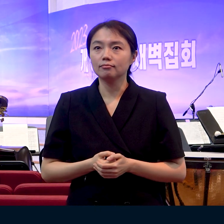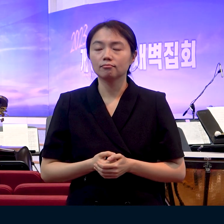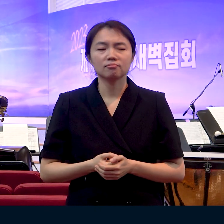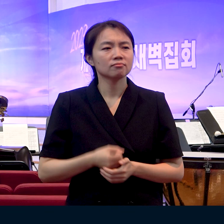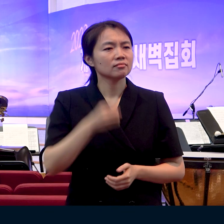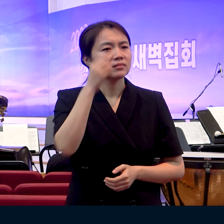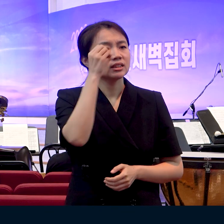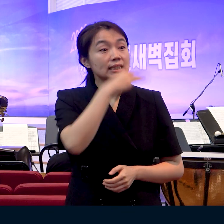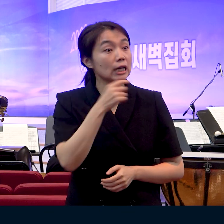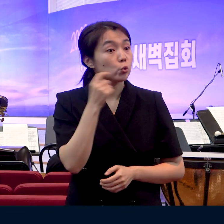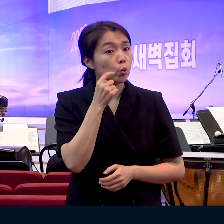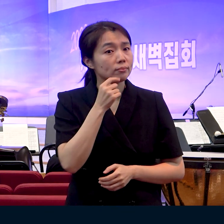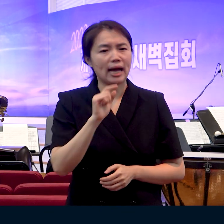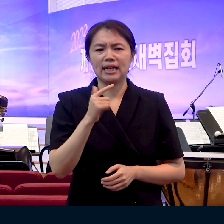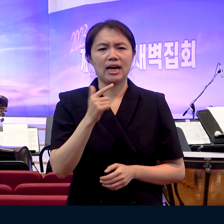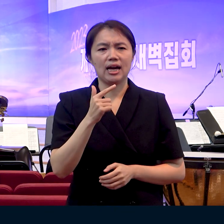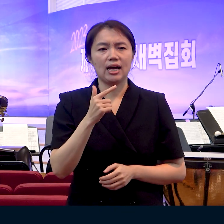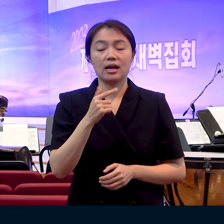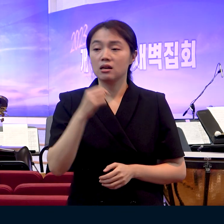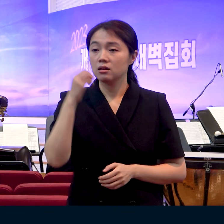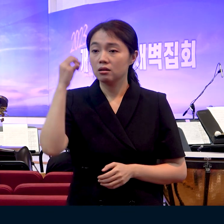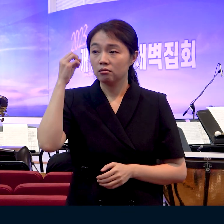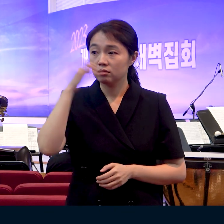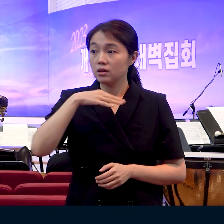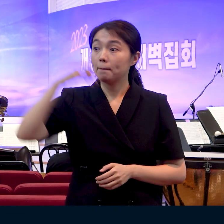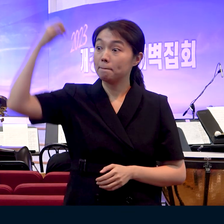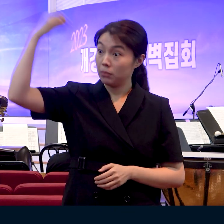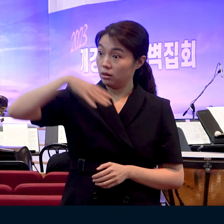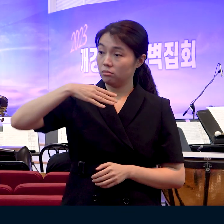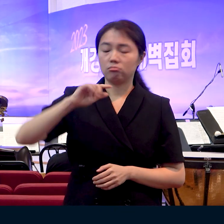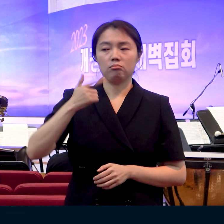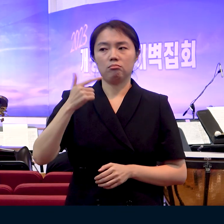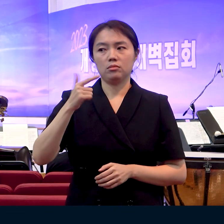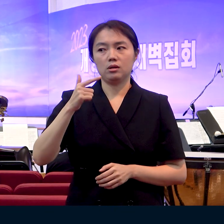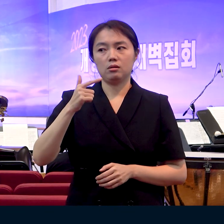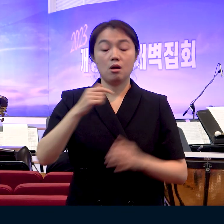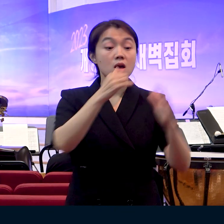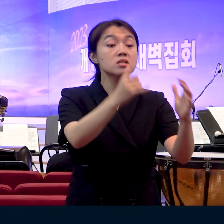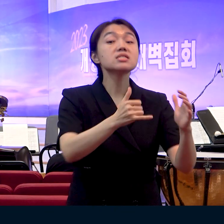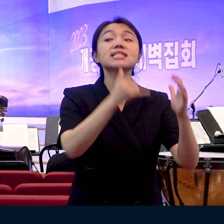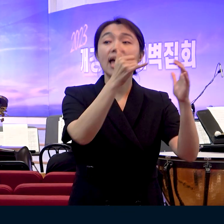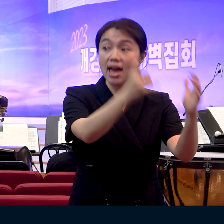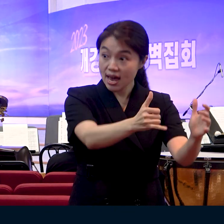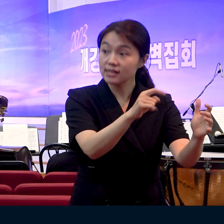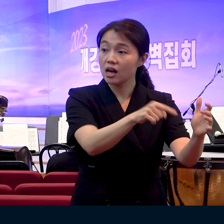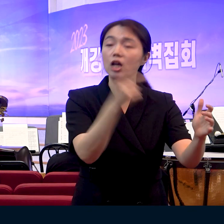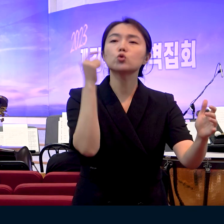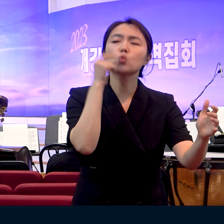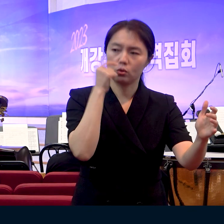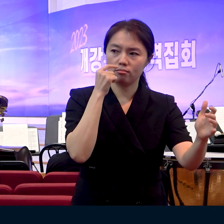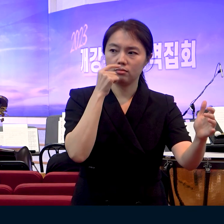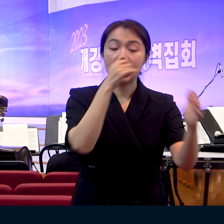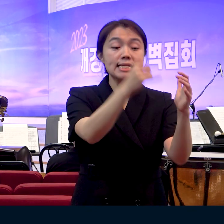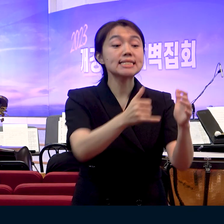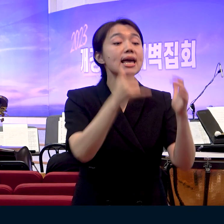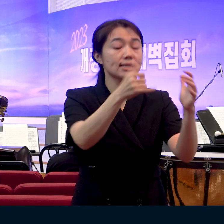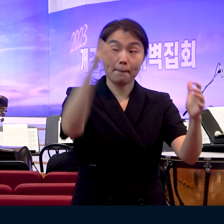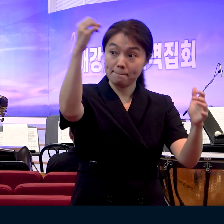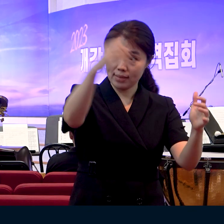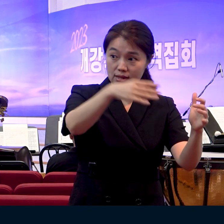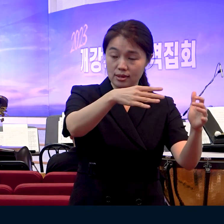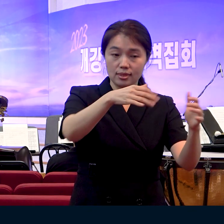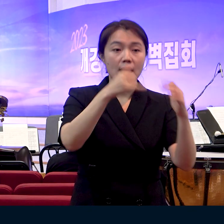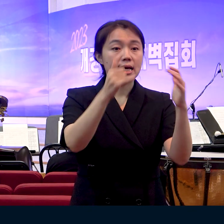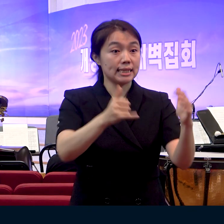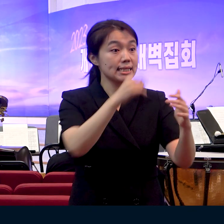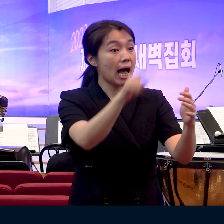그냥 소금이 아니죠. 그냥 빛이 아니죠. 너희는 세상의 소금이라고, 세상의 빛이라고. 세상